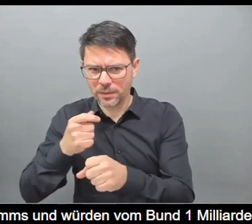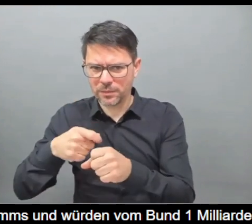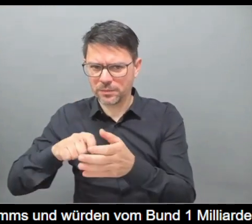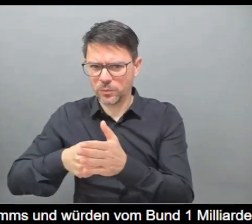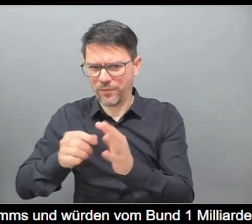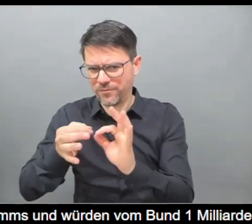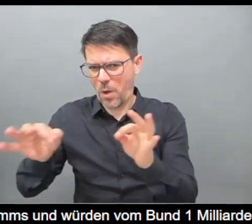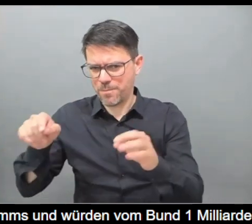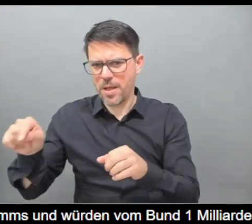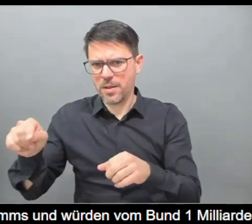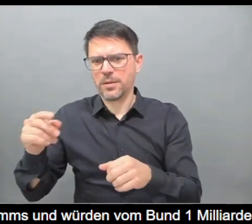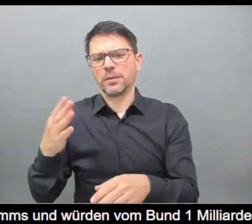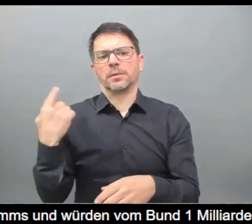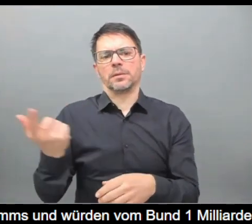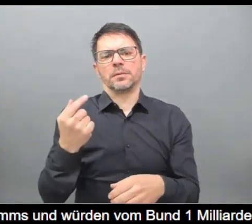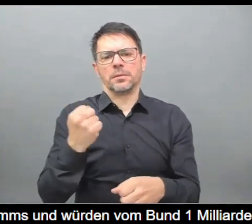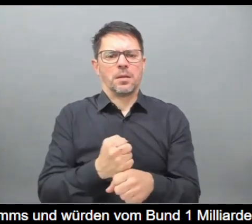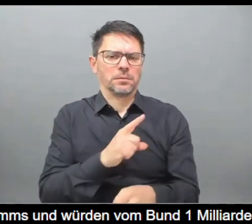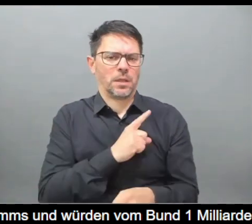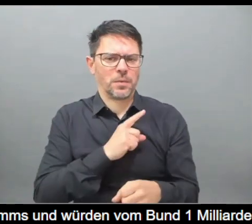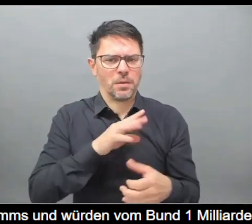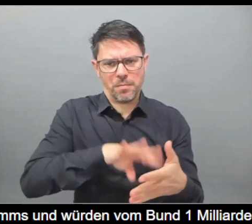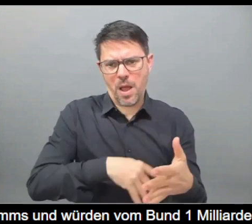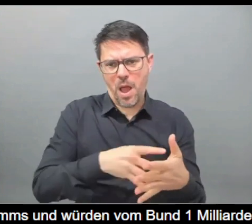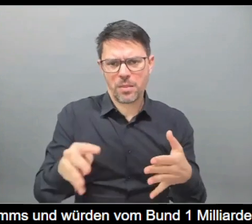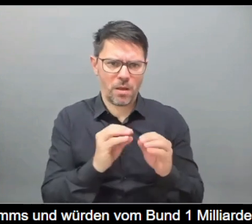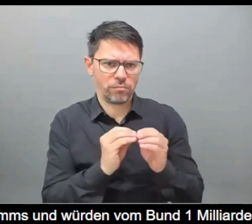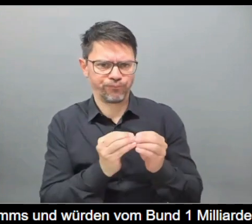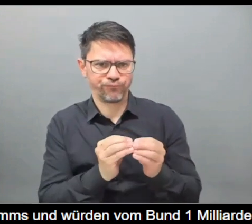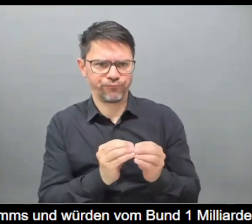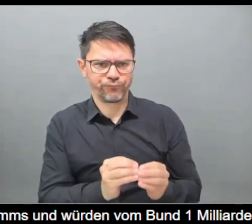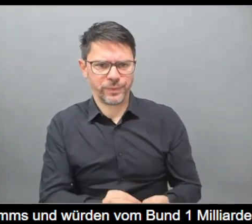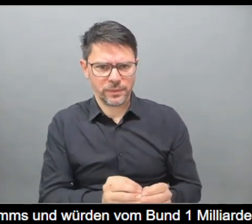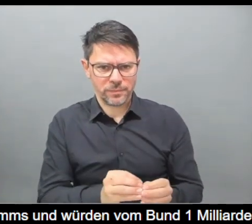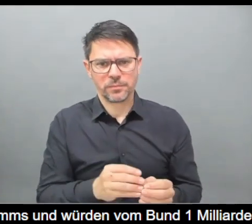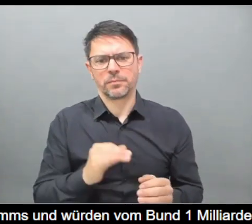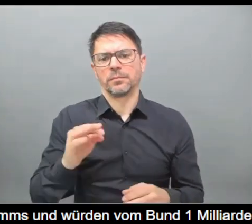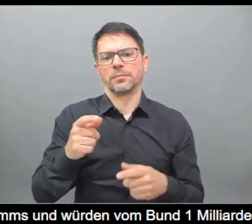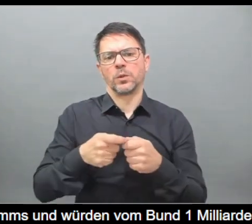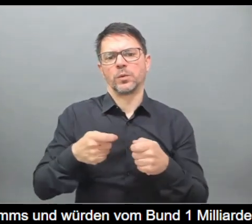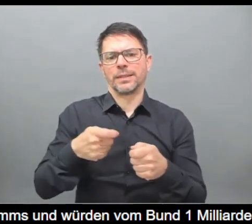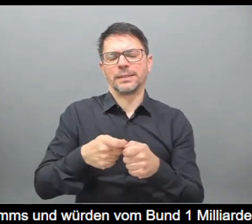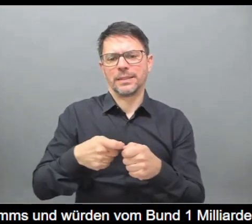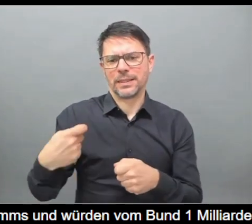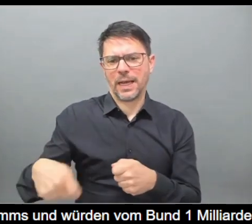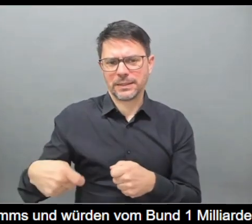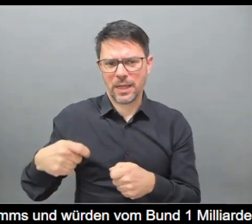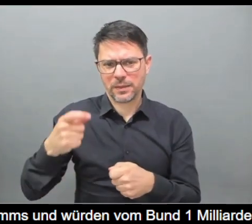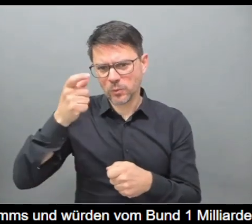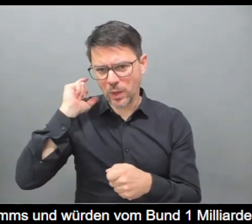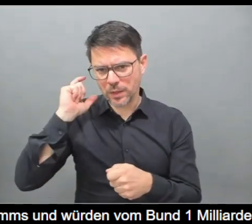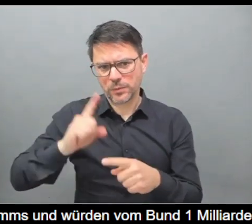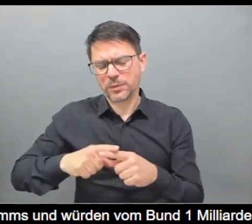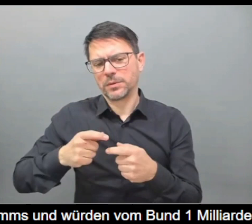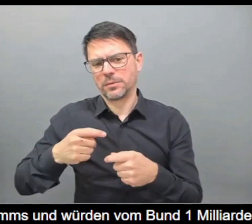und die Programme sind bisher auf Eis gelegt. Also wieder Kommando zurück. Dann unsererseits wieder